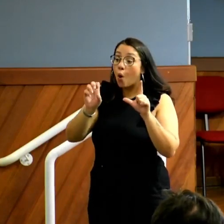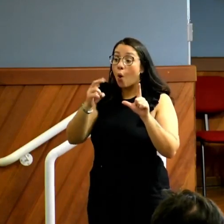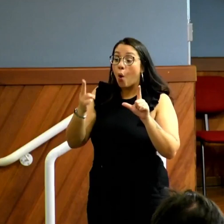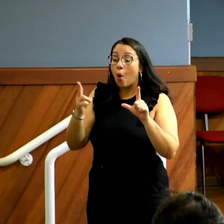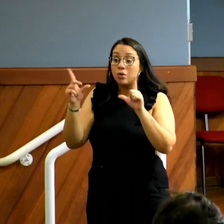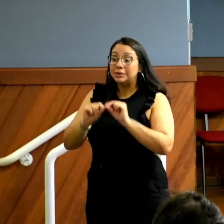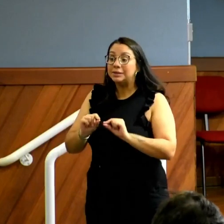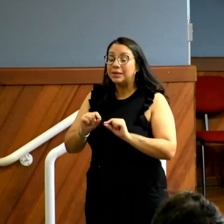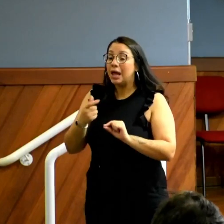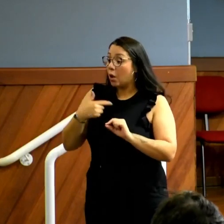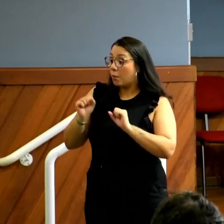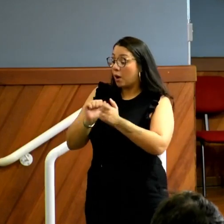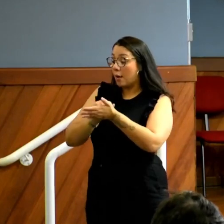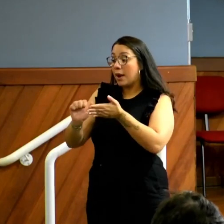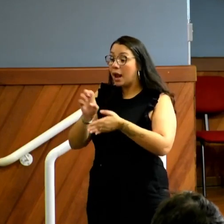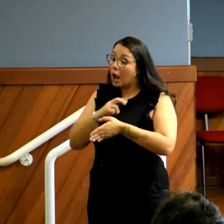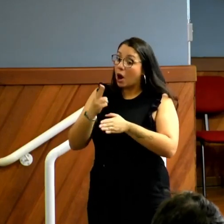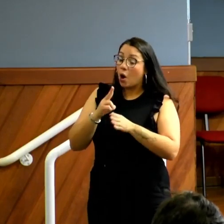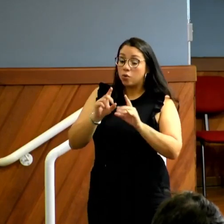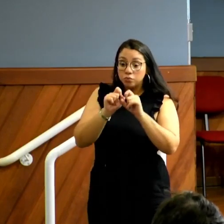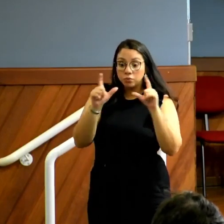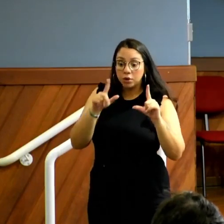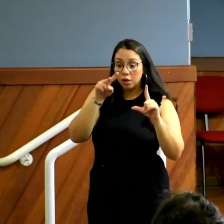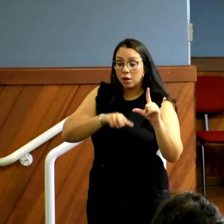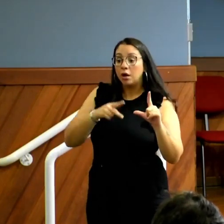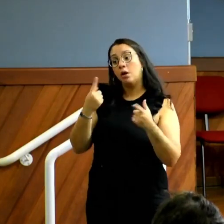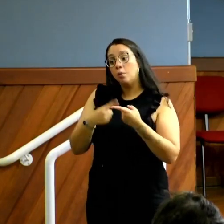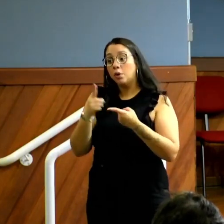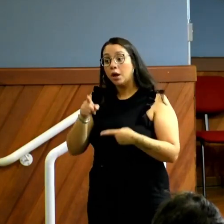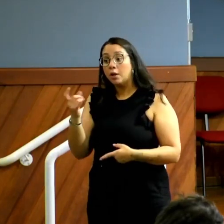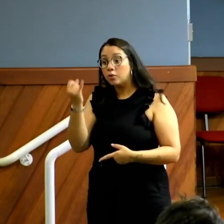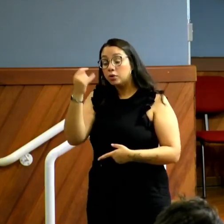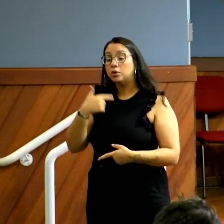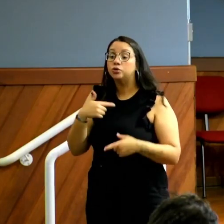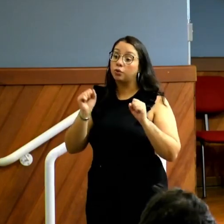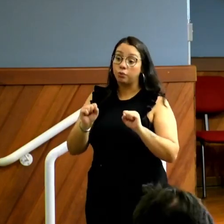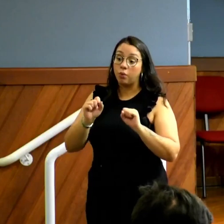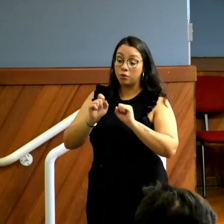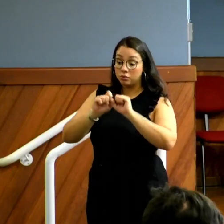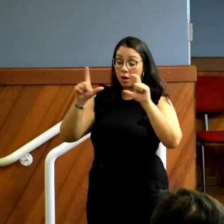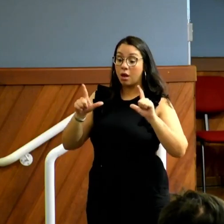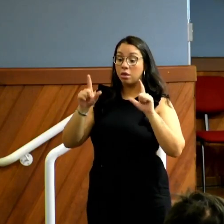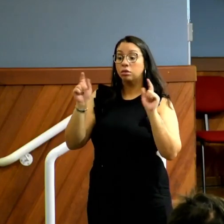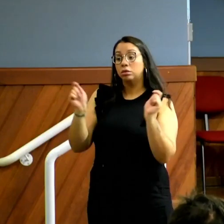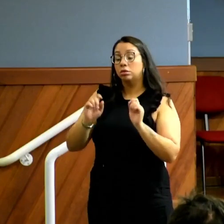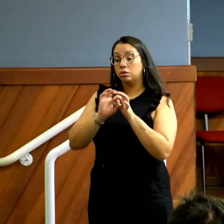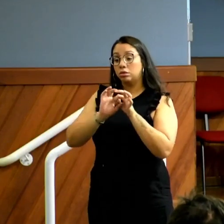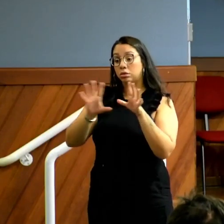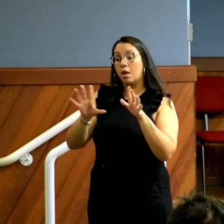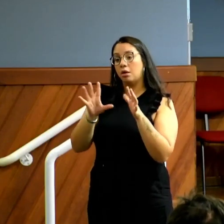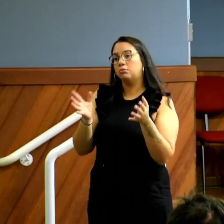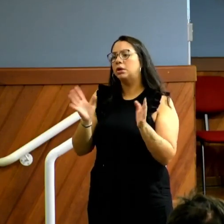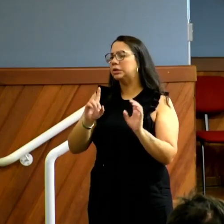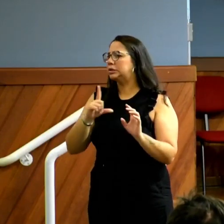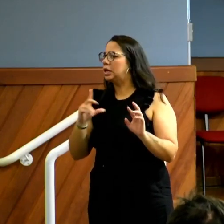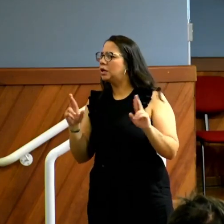apagado ou seja o documento na íntegra, até porque, assim, é importante pensar que a gente pode dar acesso a documentos com dados sensíveis, mas tem uma